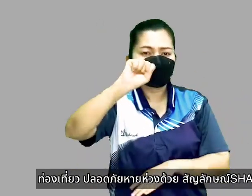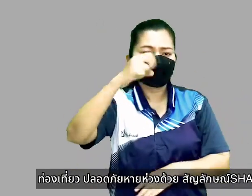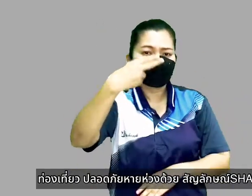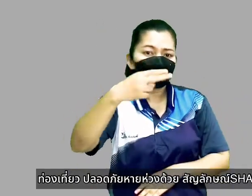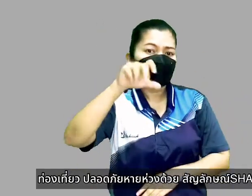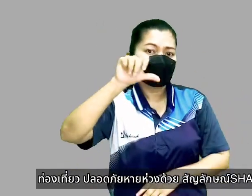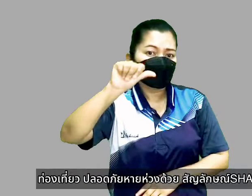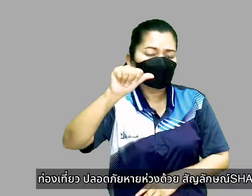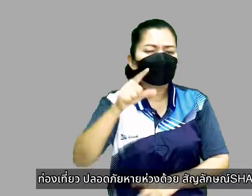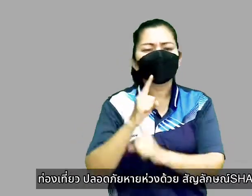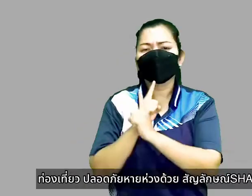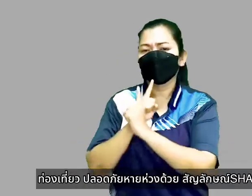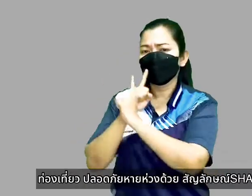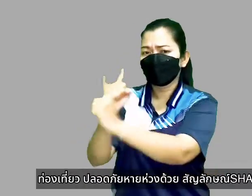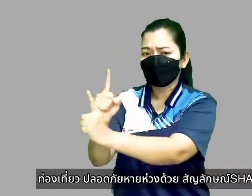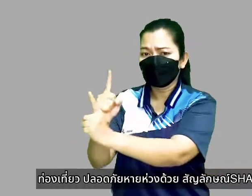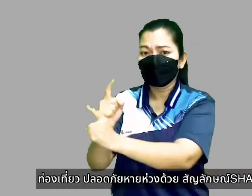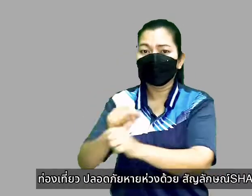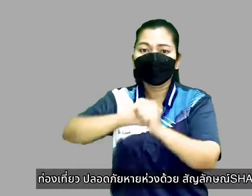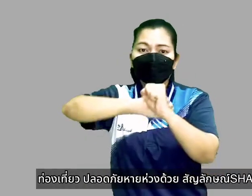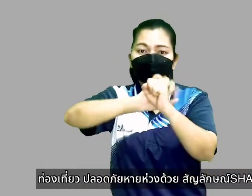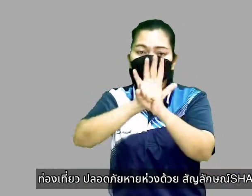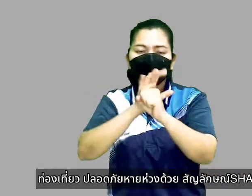ญลักษณ์ SHA